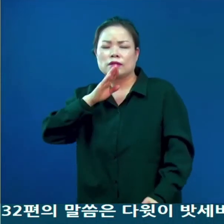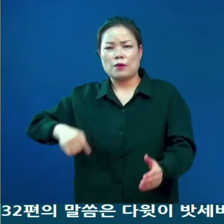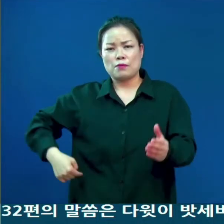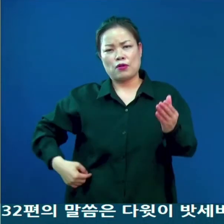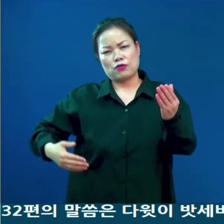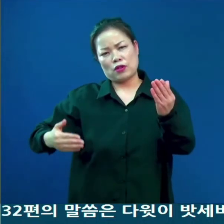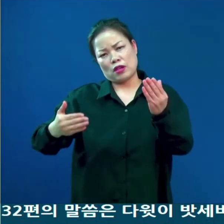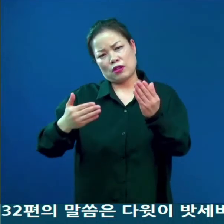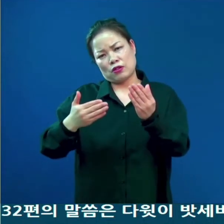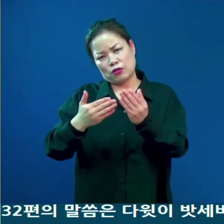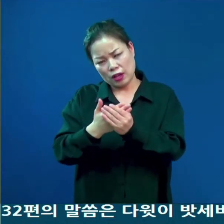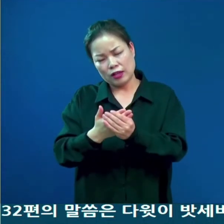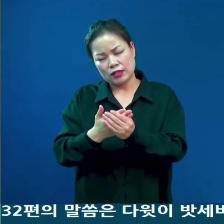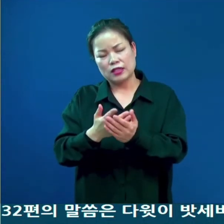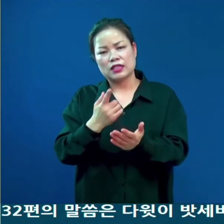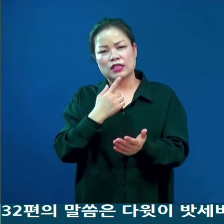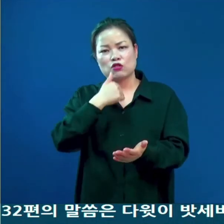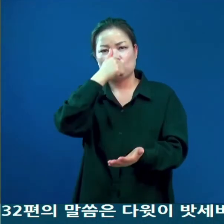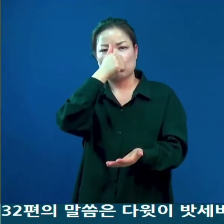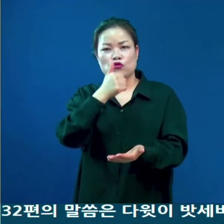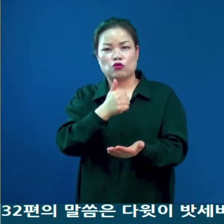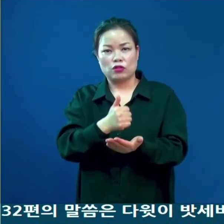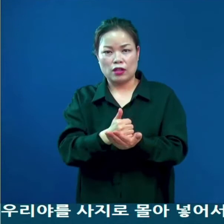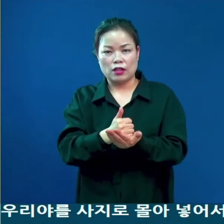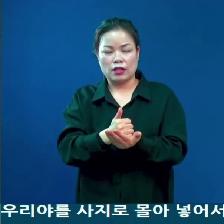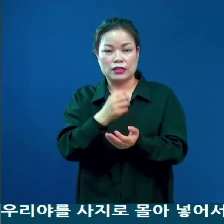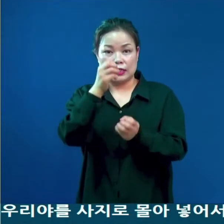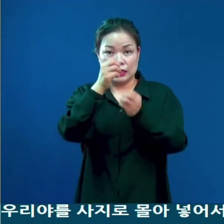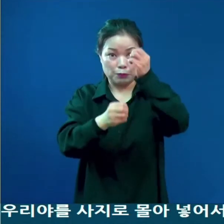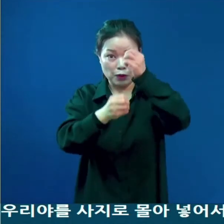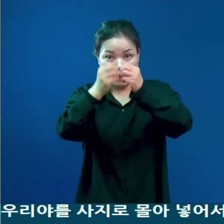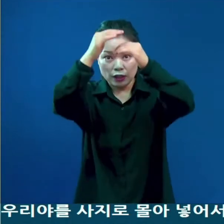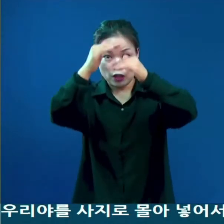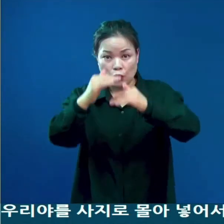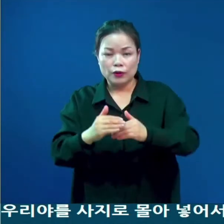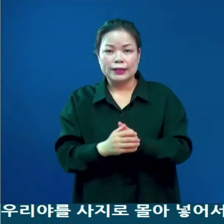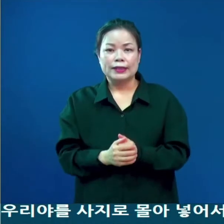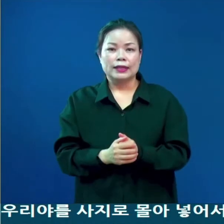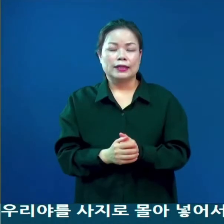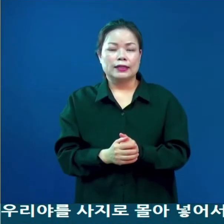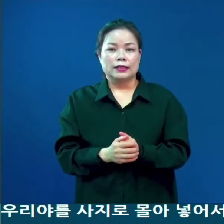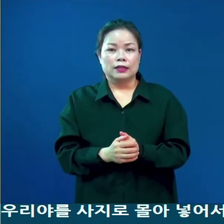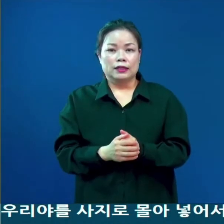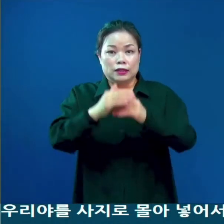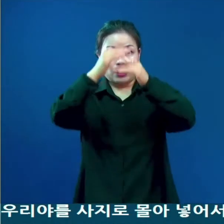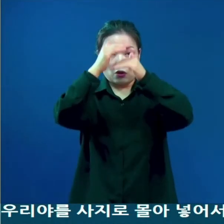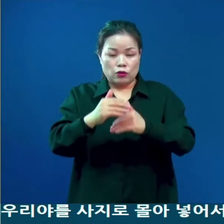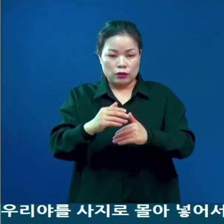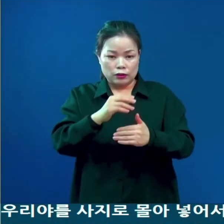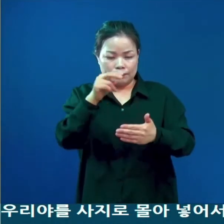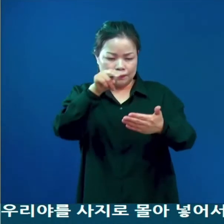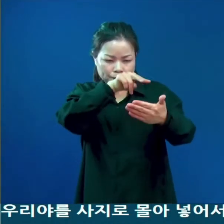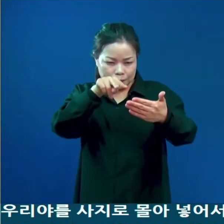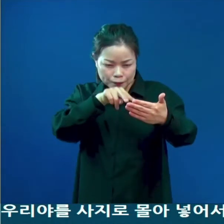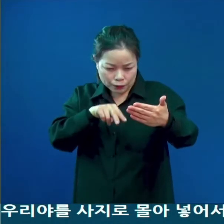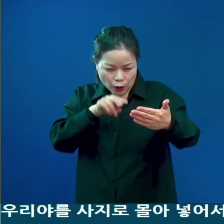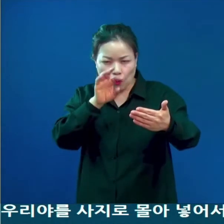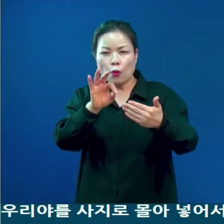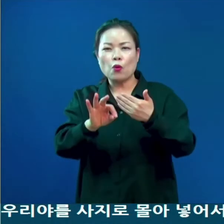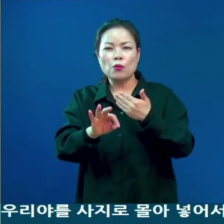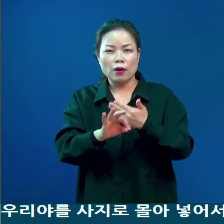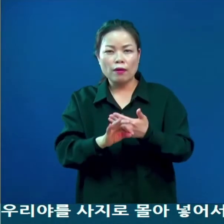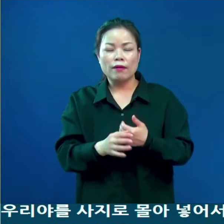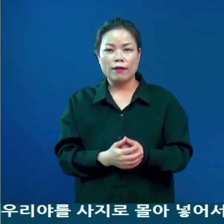지은 시편으로 보고 있습니다. 근데 여러분 이 말씀을 다시 한번 눈으로 쭉 읽어 보시면요,